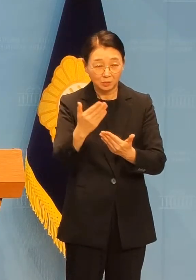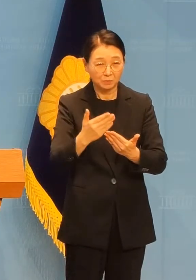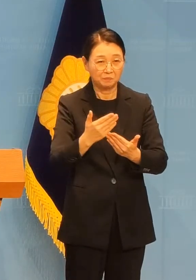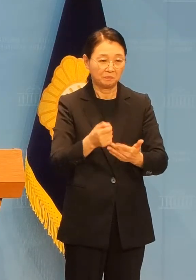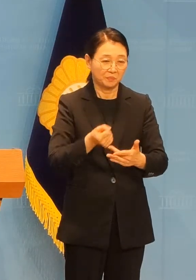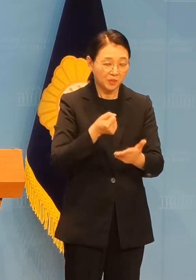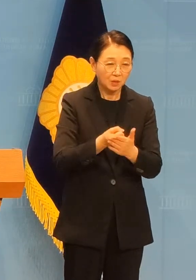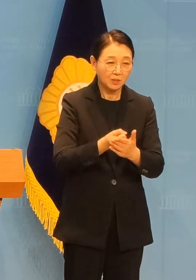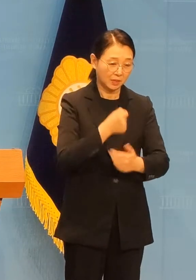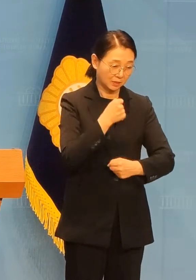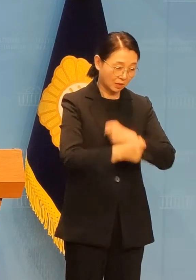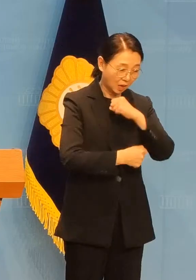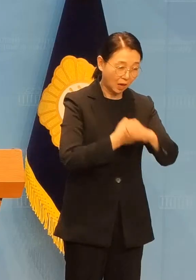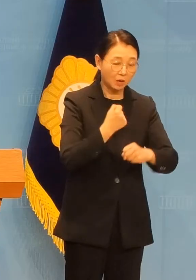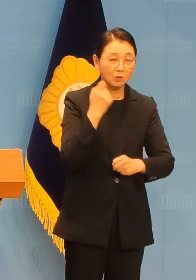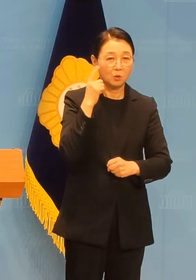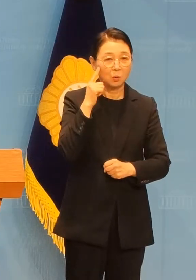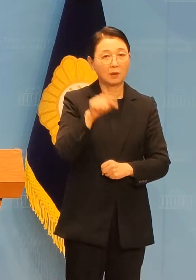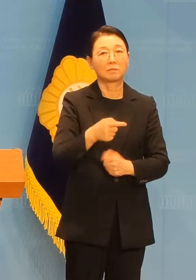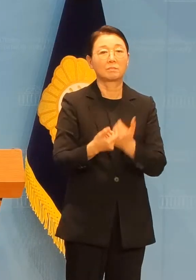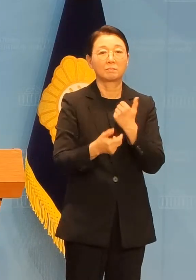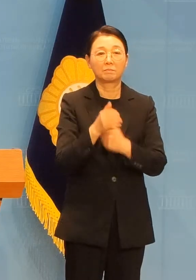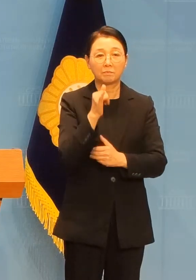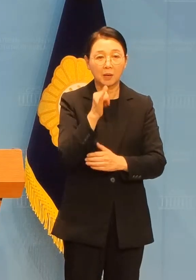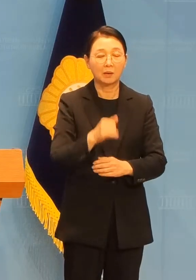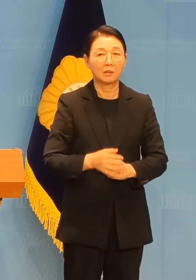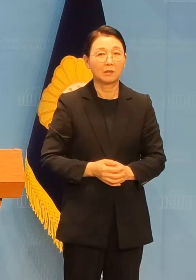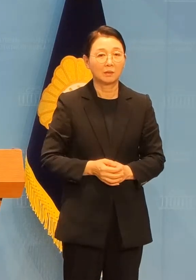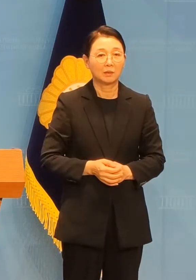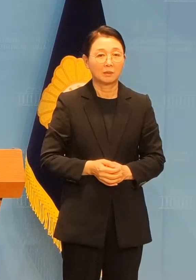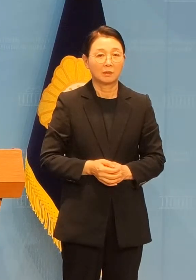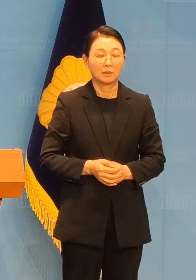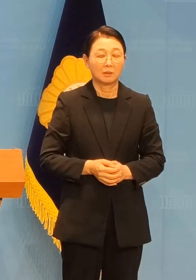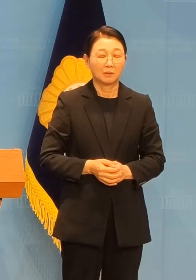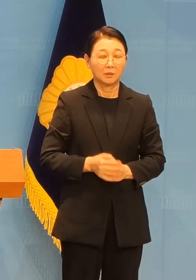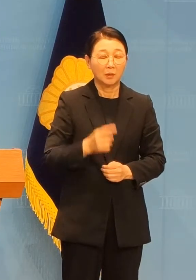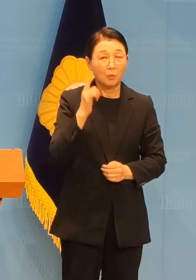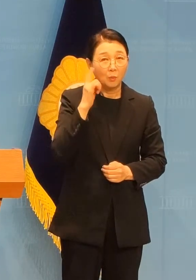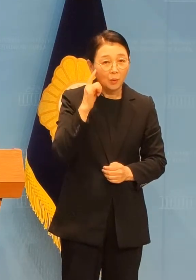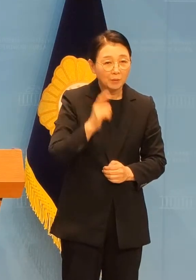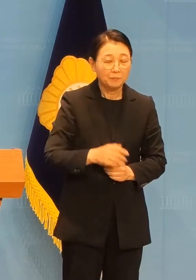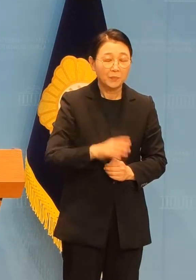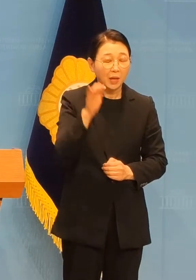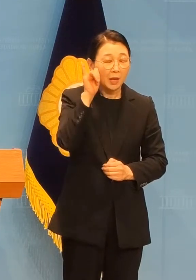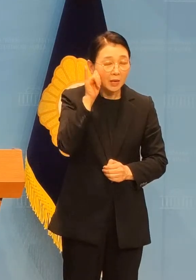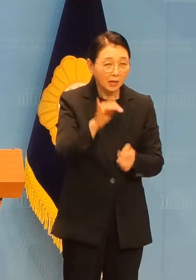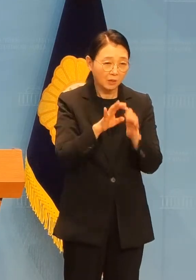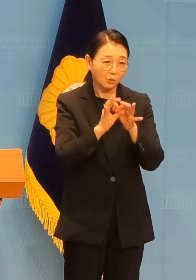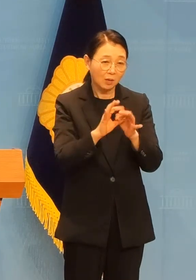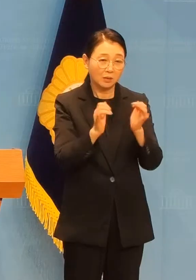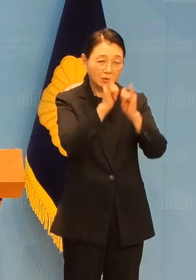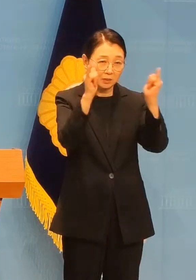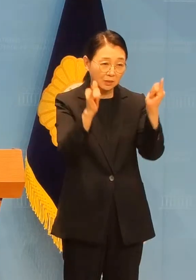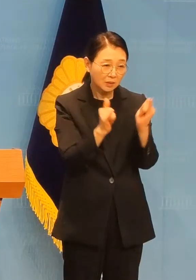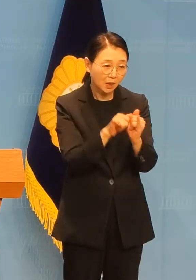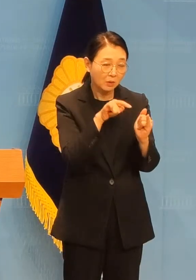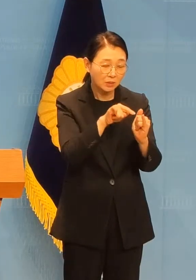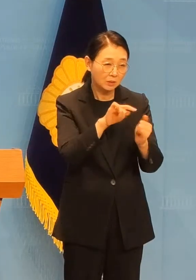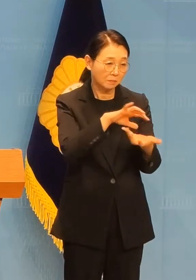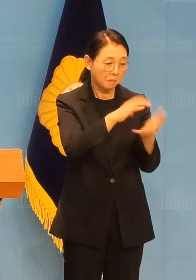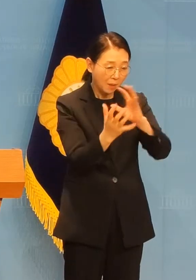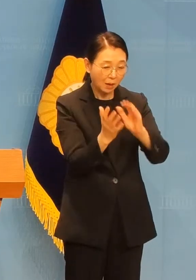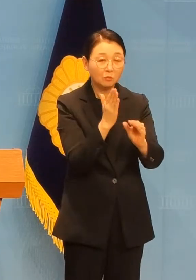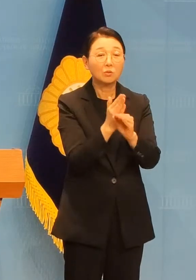자유와 분명한 긴장을 안고 있습니다. 더구나 AI와 플랫폼 기술이 사회 전반을 급격히 바꾸고 있는